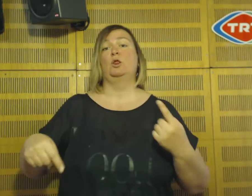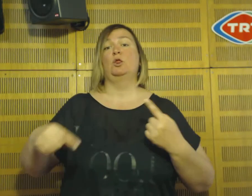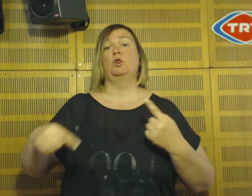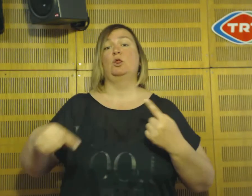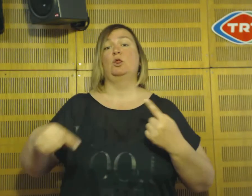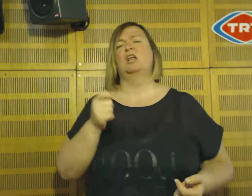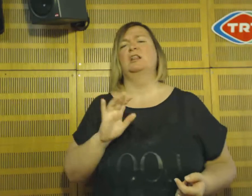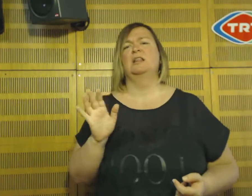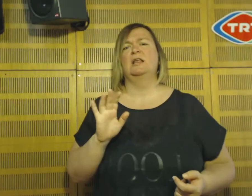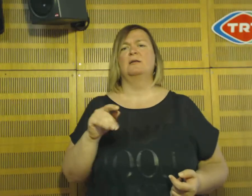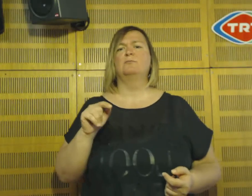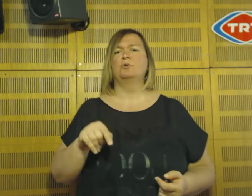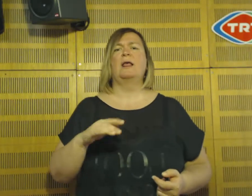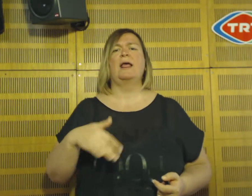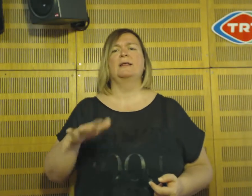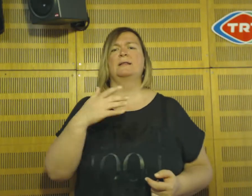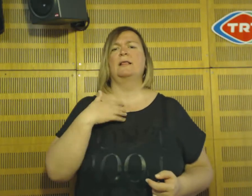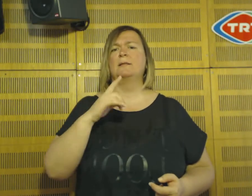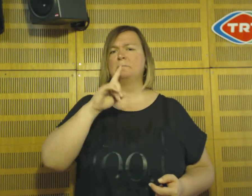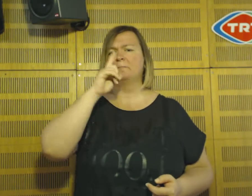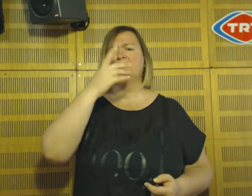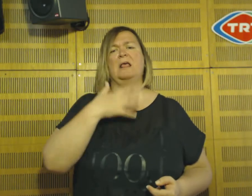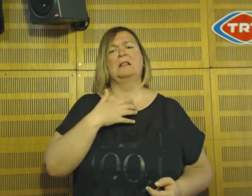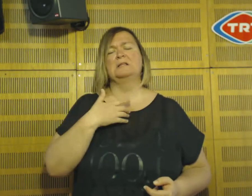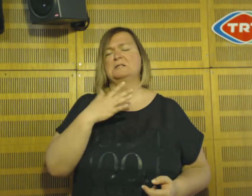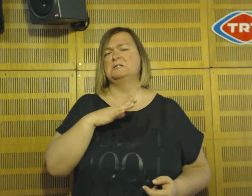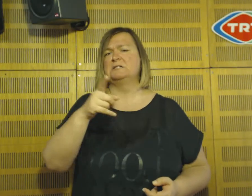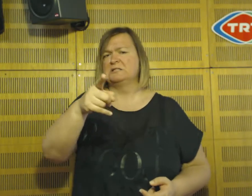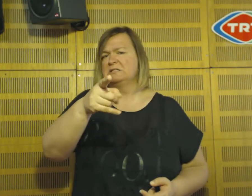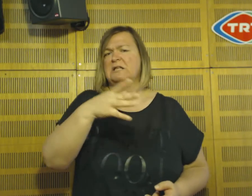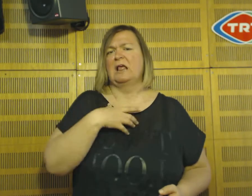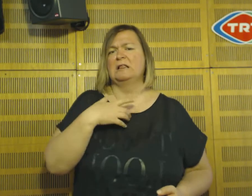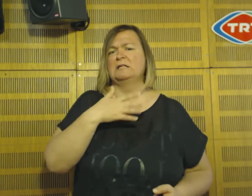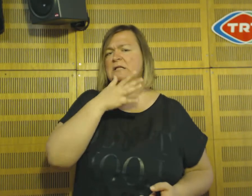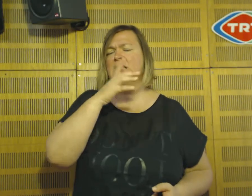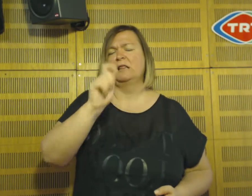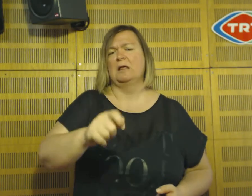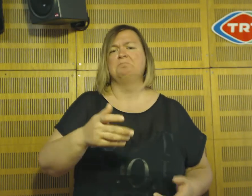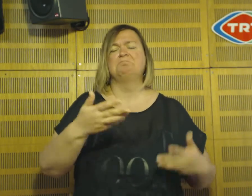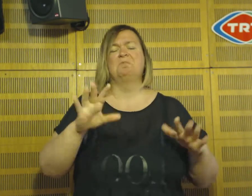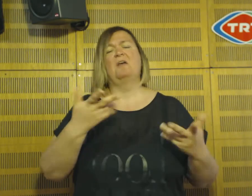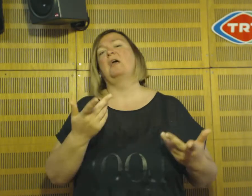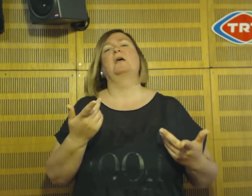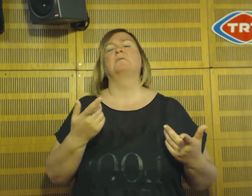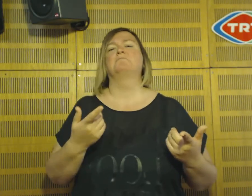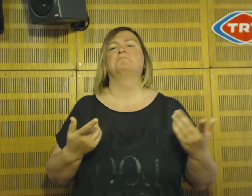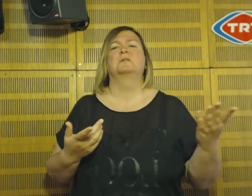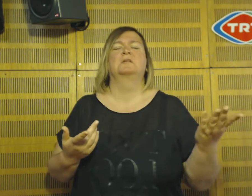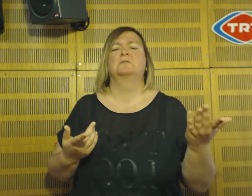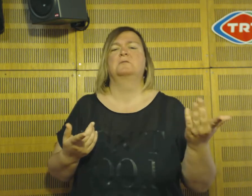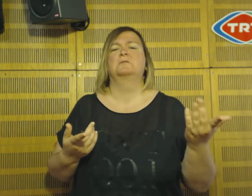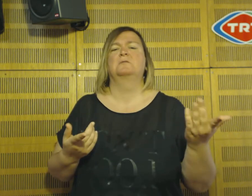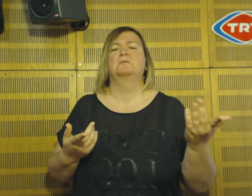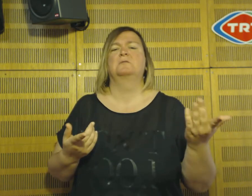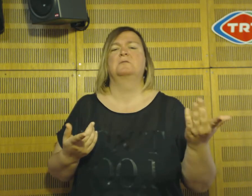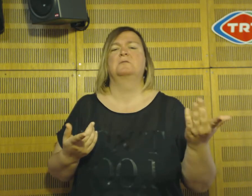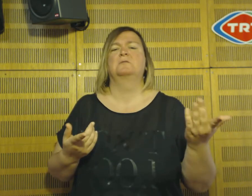değil. Bunu herkes bireysel olarak da yapabilir. Siz bile yapabilirsiniz veya bir herhangi birisi yapabilir. Evet. Bu